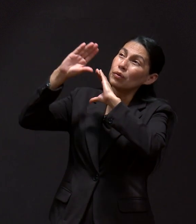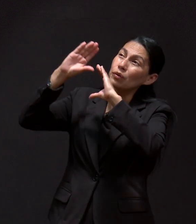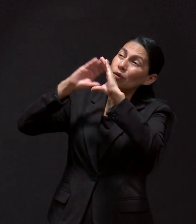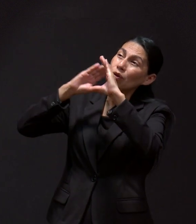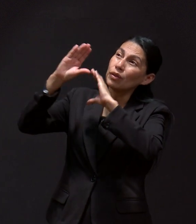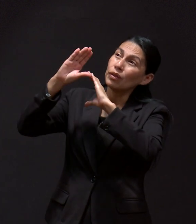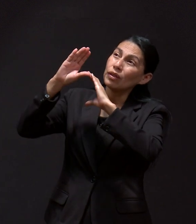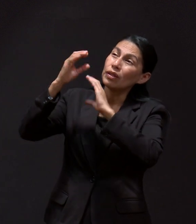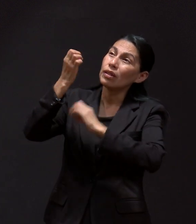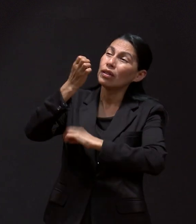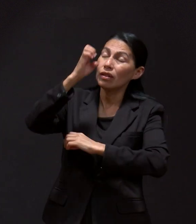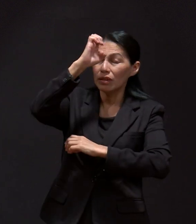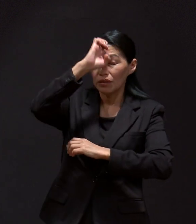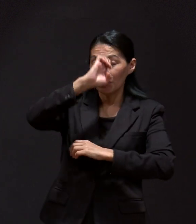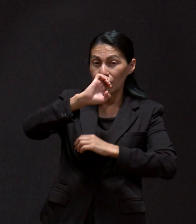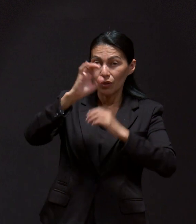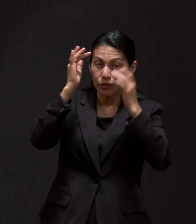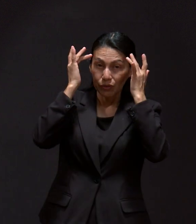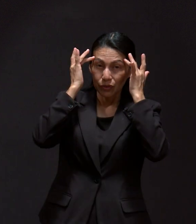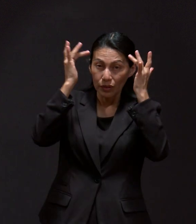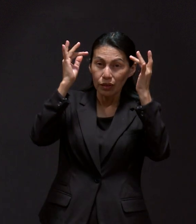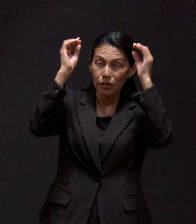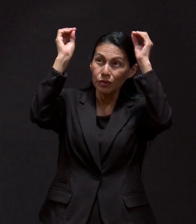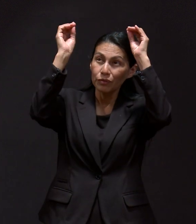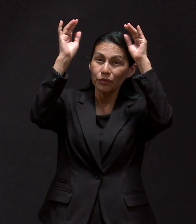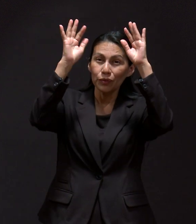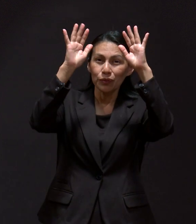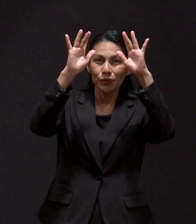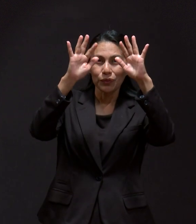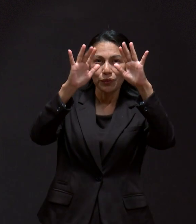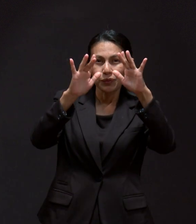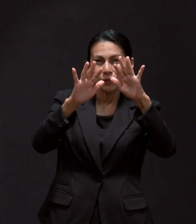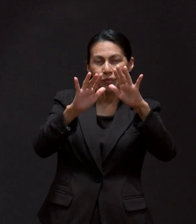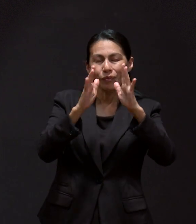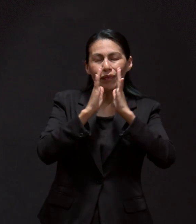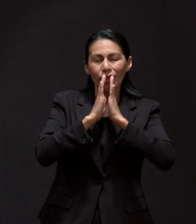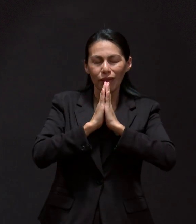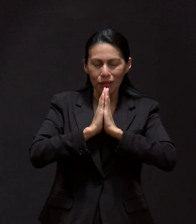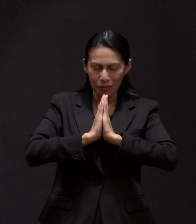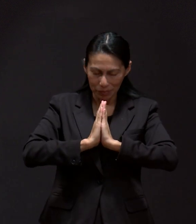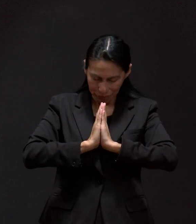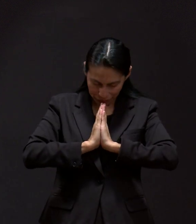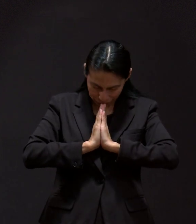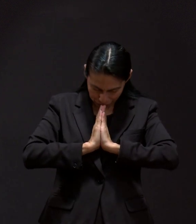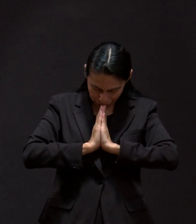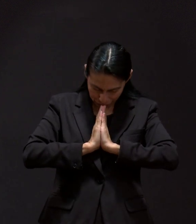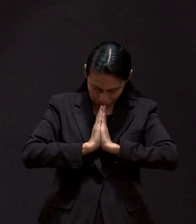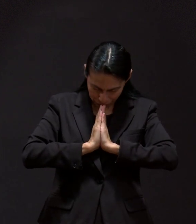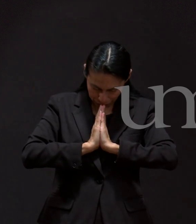comunión con el espíritu santo sean con todos ustedes